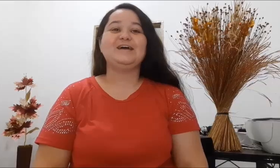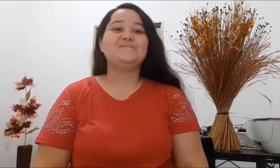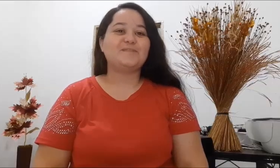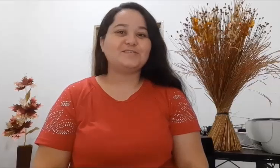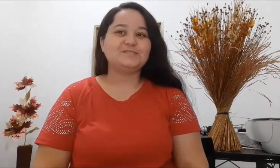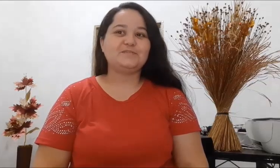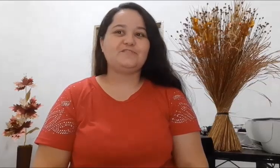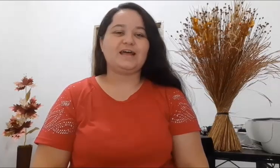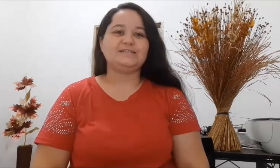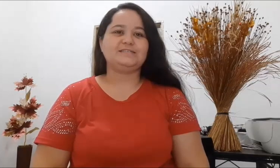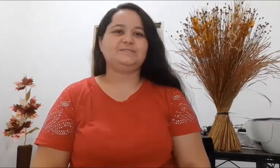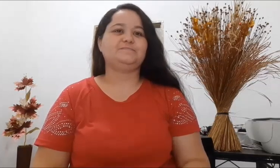Próxima frase.